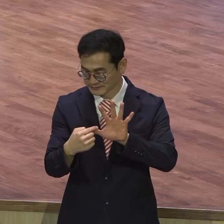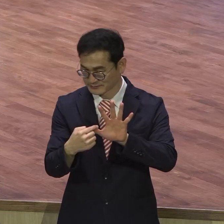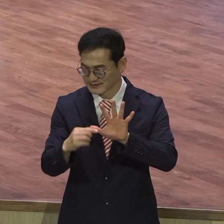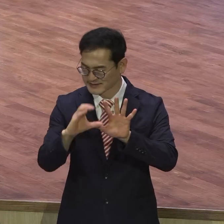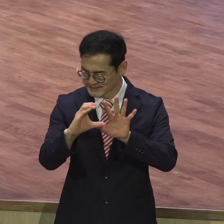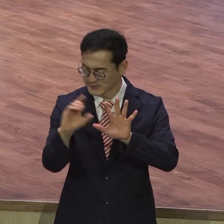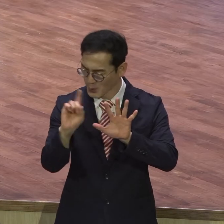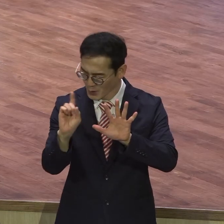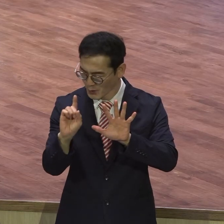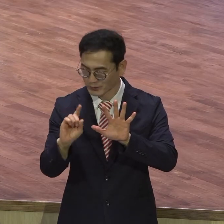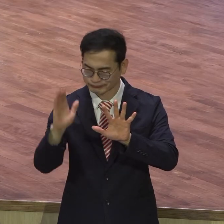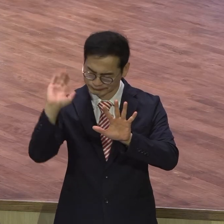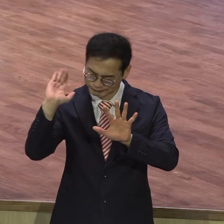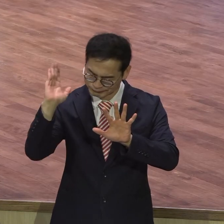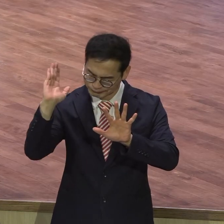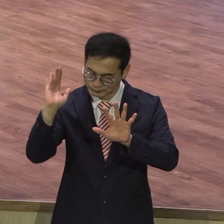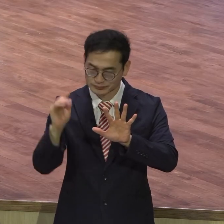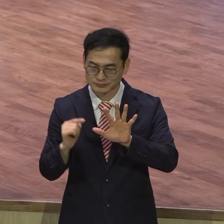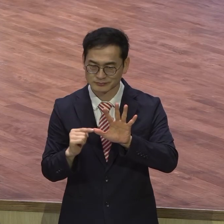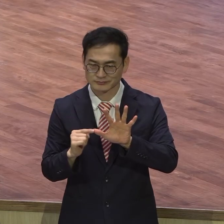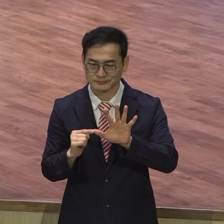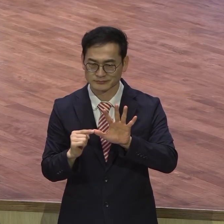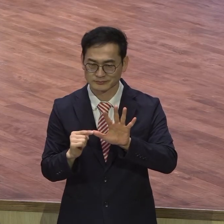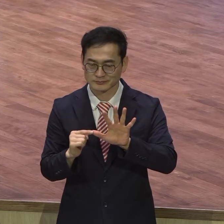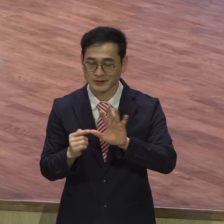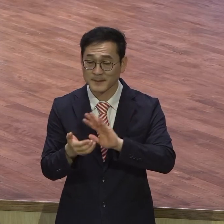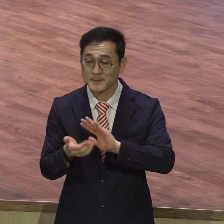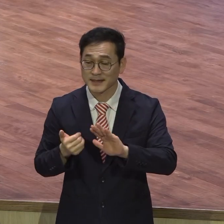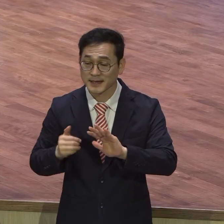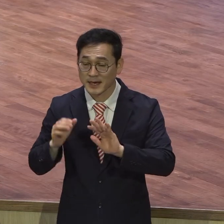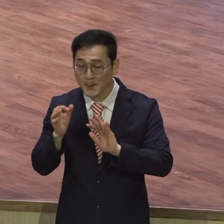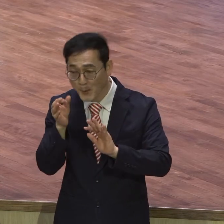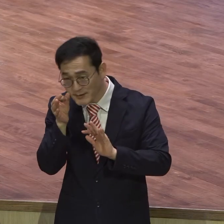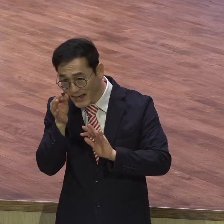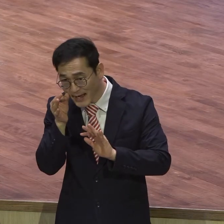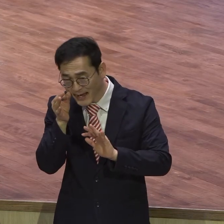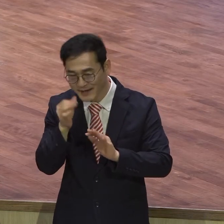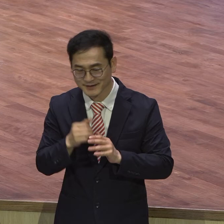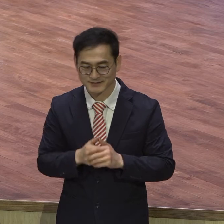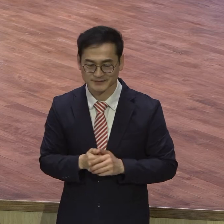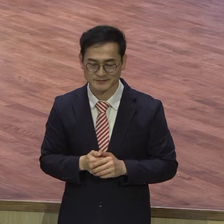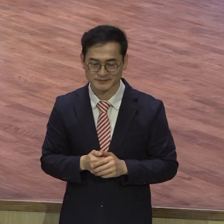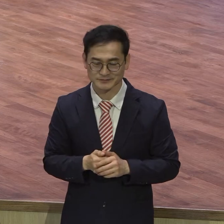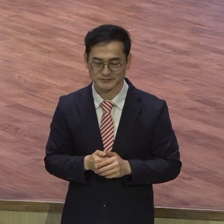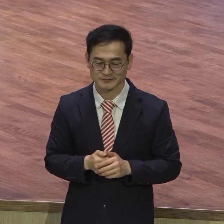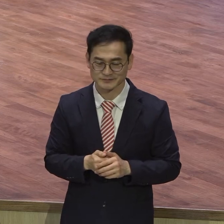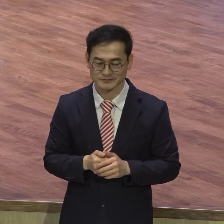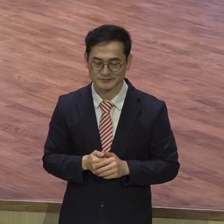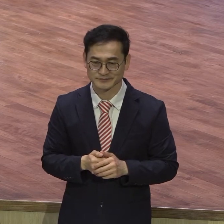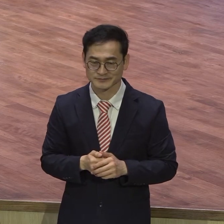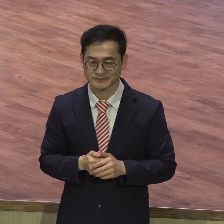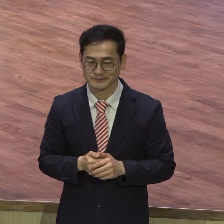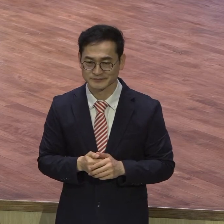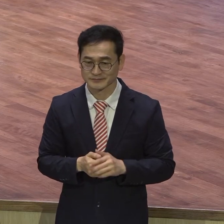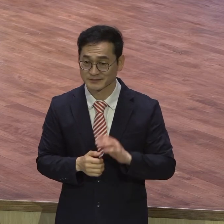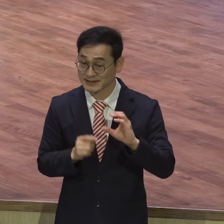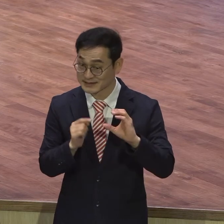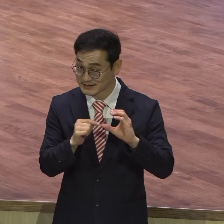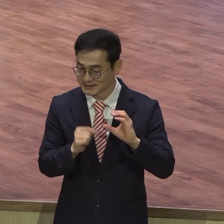C라는 카브넌트는 미리 보기 미리 보자 미리 보기 어떻게 미리 보냐